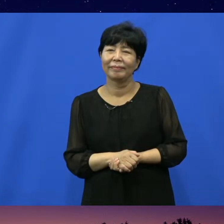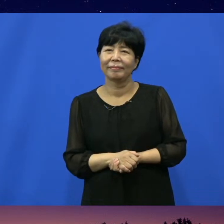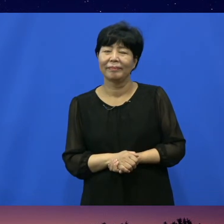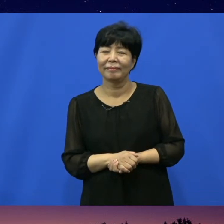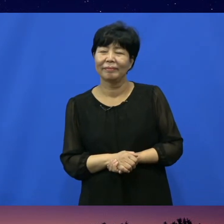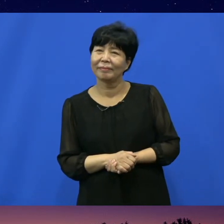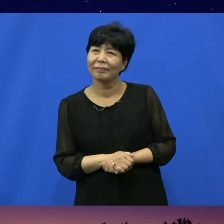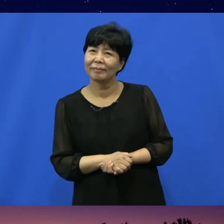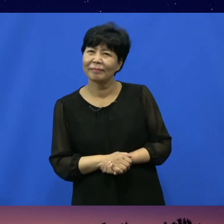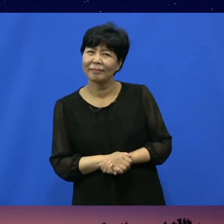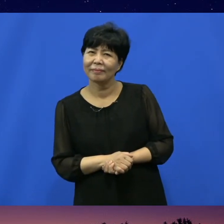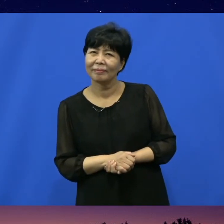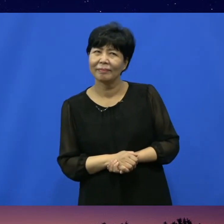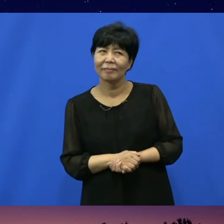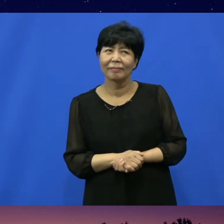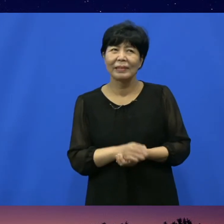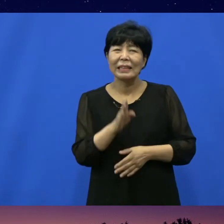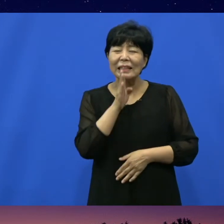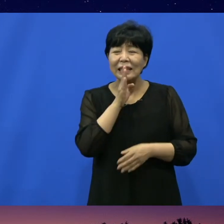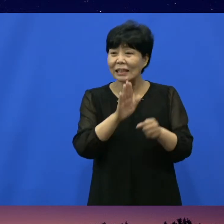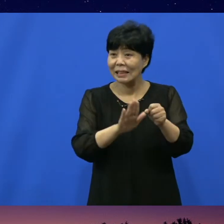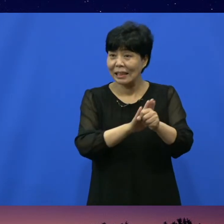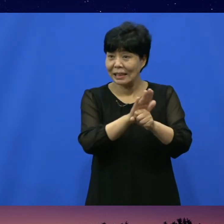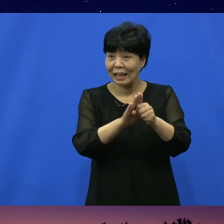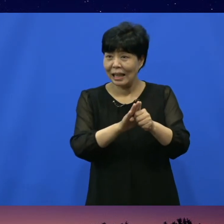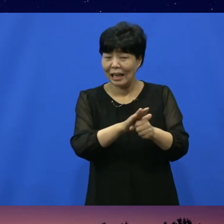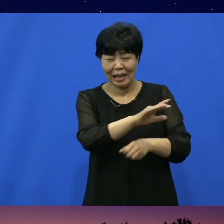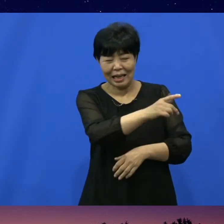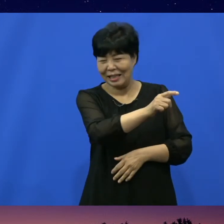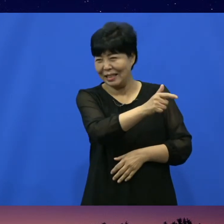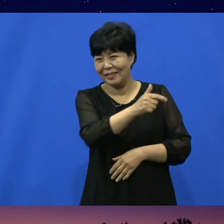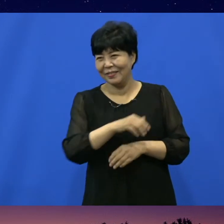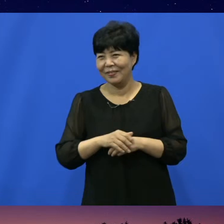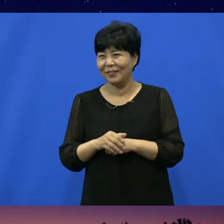MSG가 많이 들어있어. 원액이 아니야.